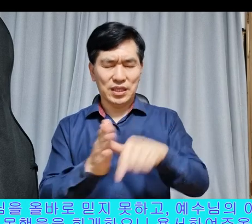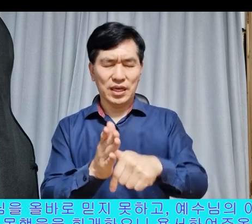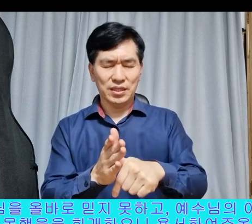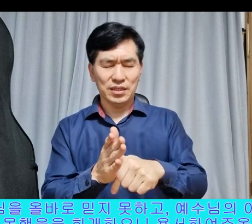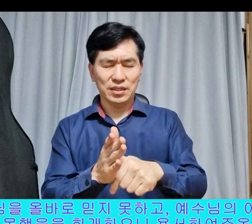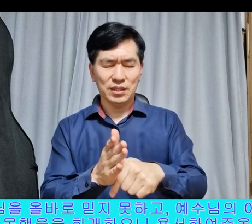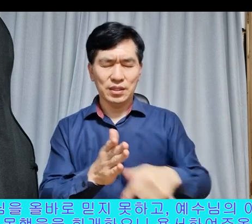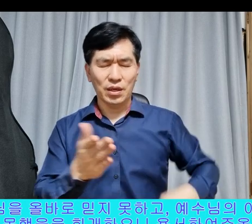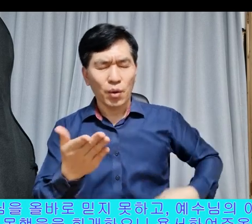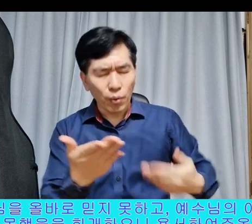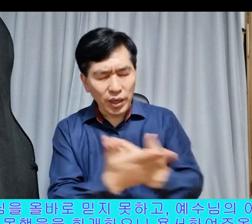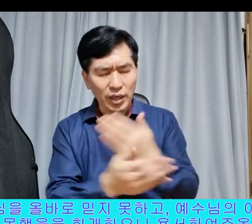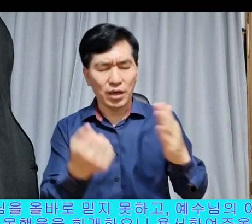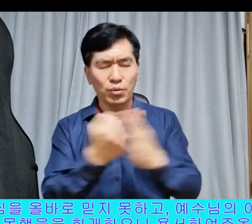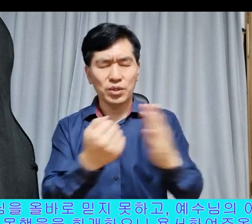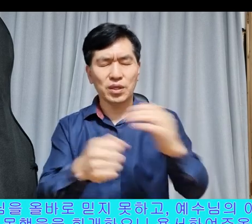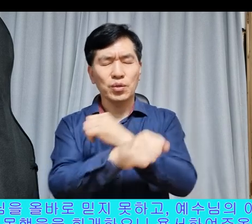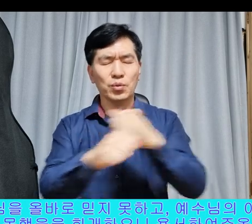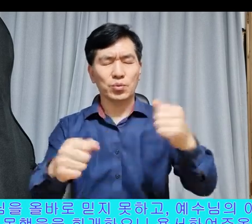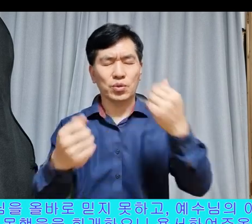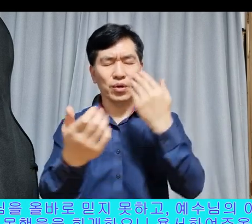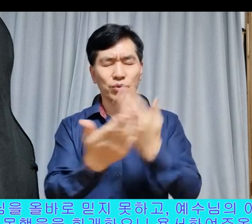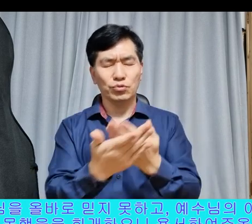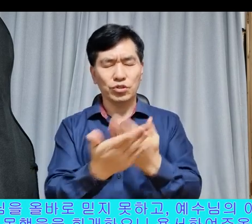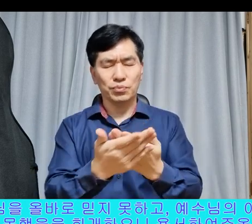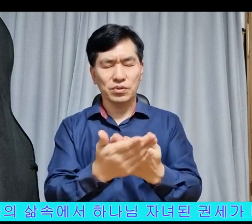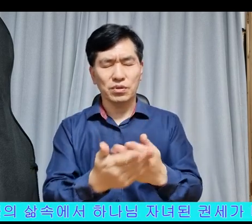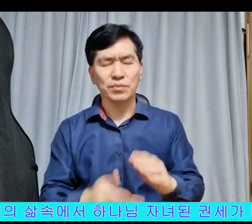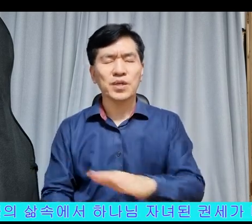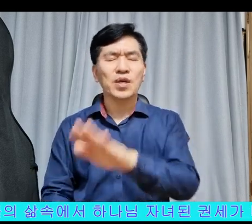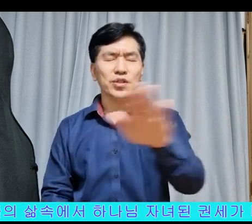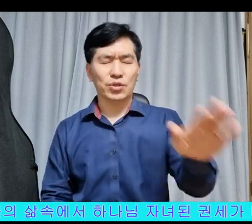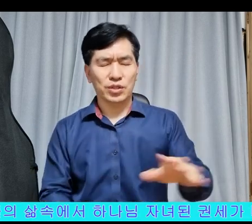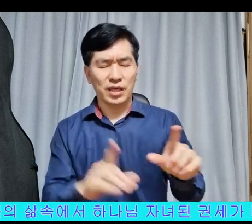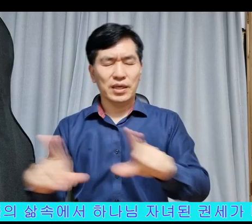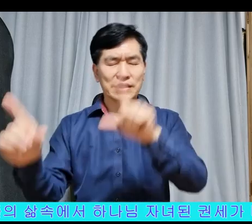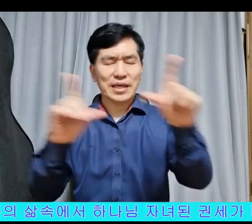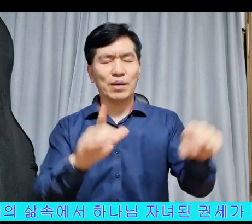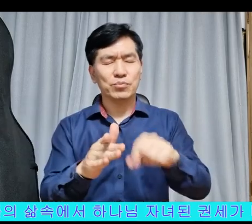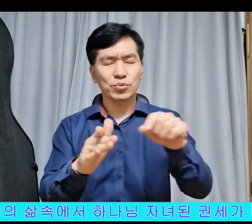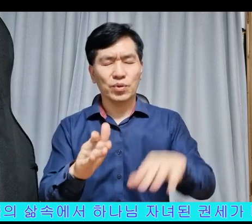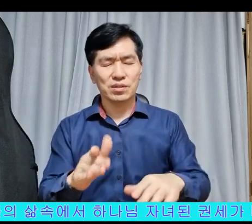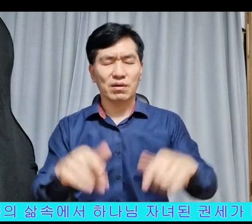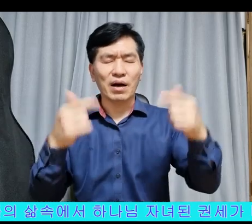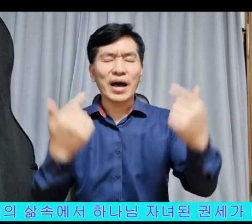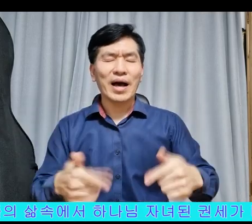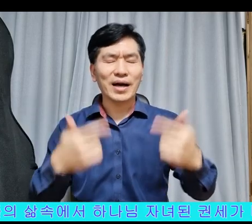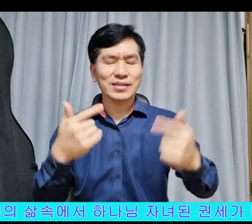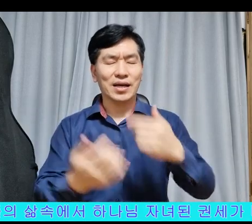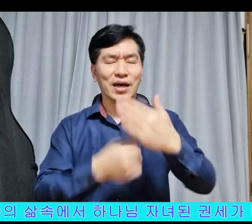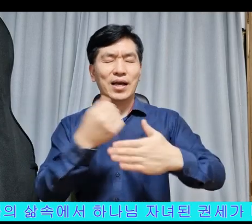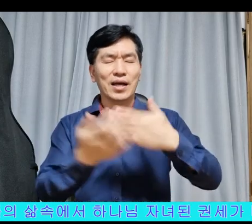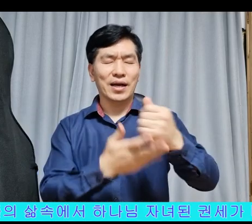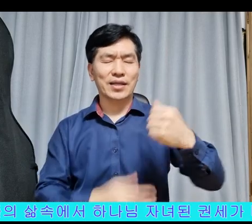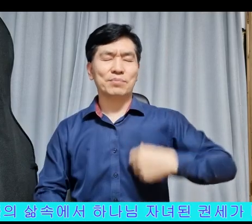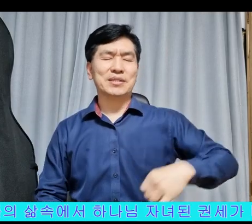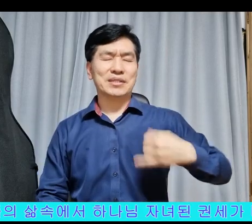시간 회개하오니 용서하여 주시옵소서. 저희들의 삶 속에서 항상 하나님